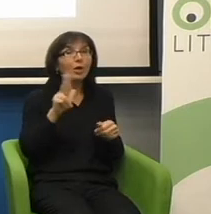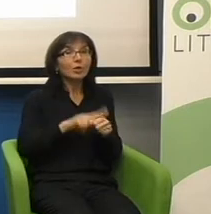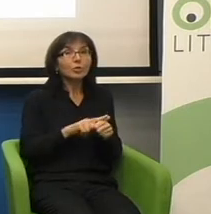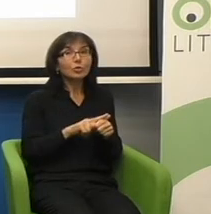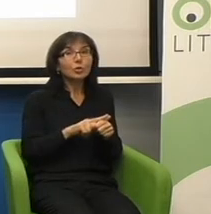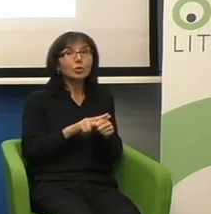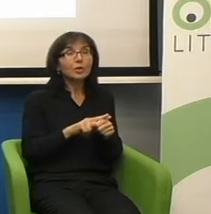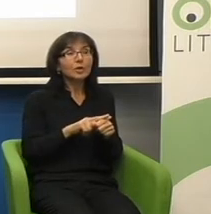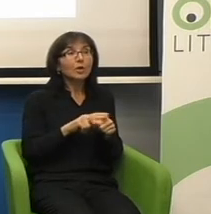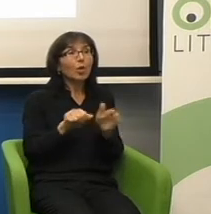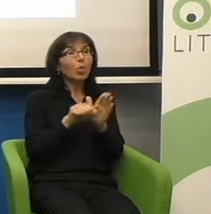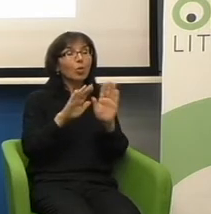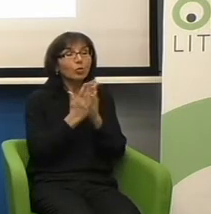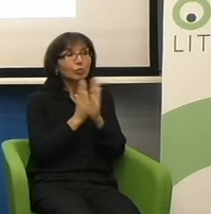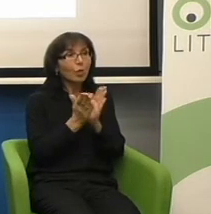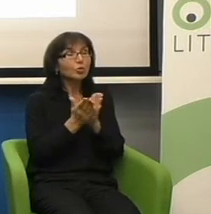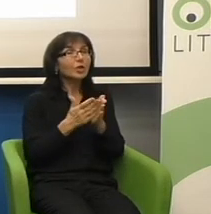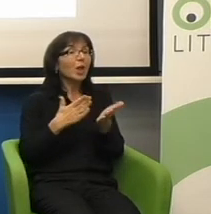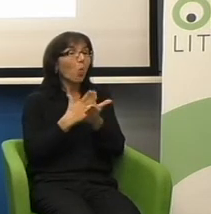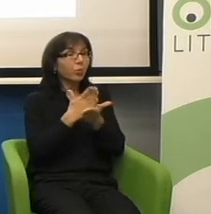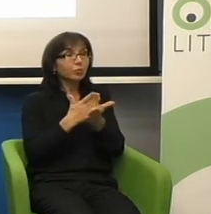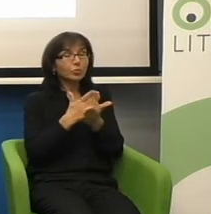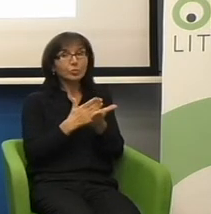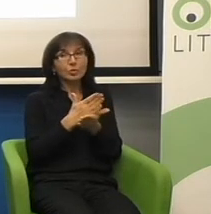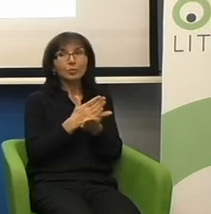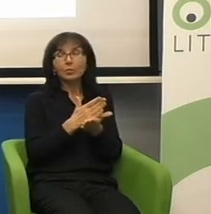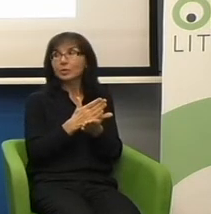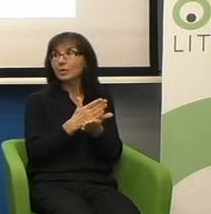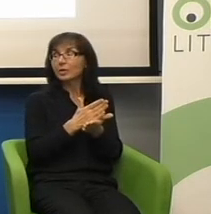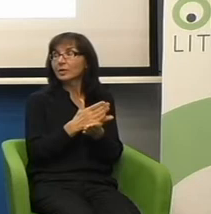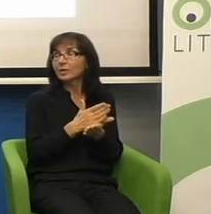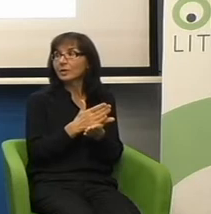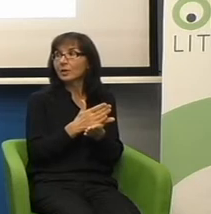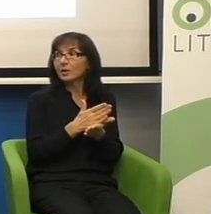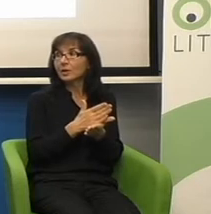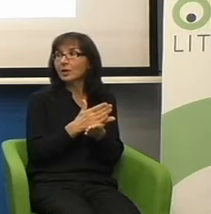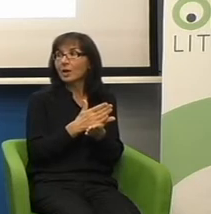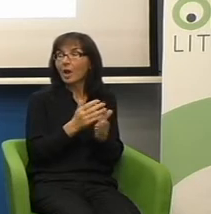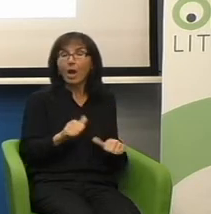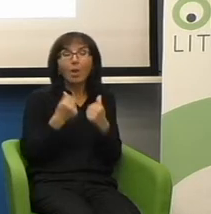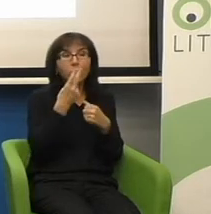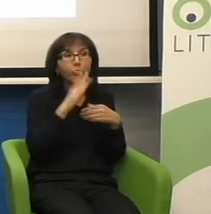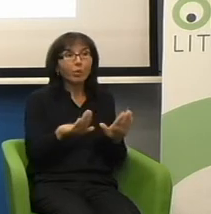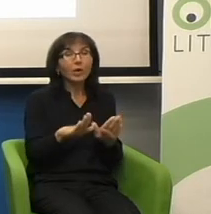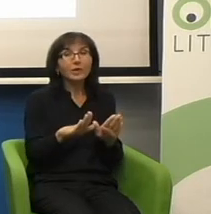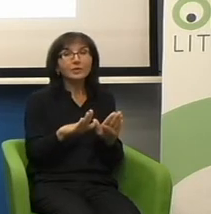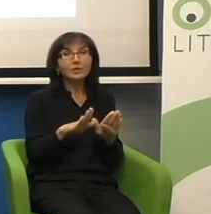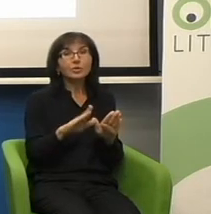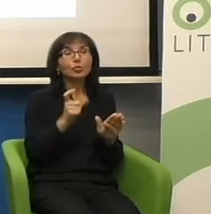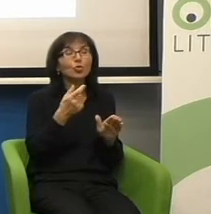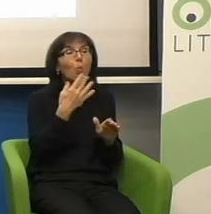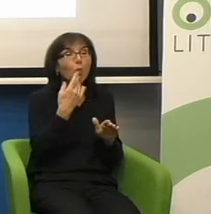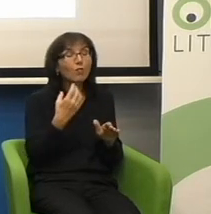do książki posłużą. I proszę Państwa, żeby dać wyraz temu, o czym mówią nasi goście